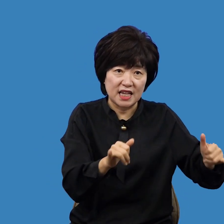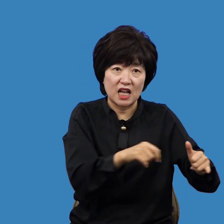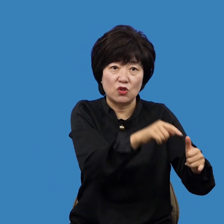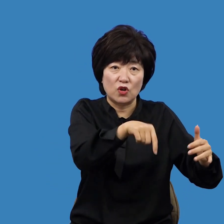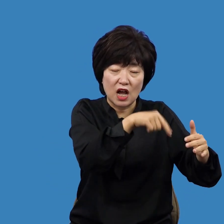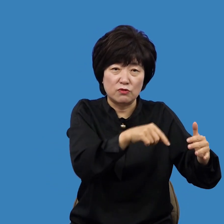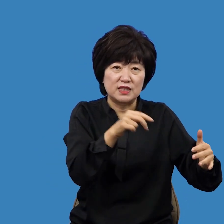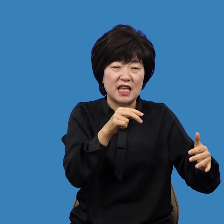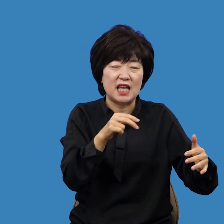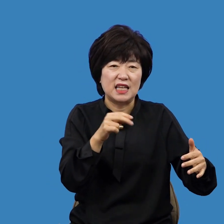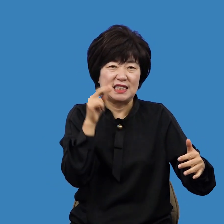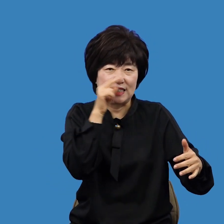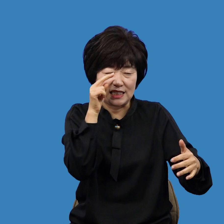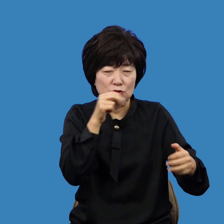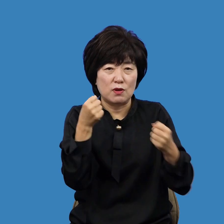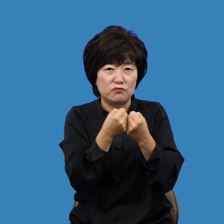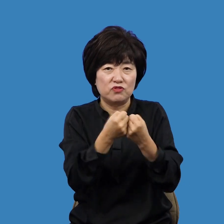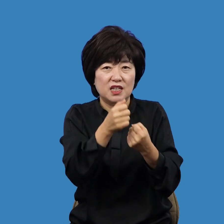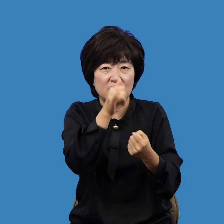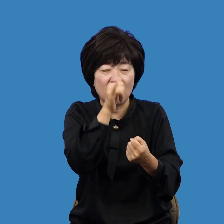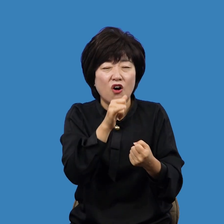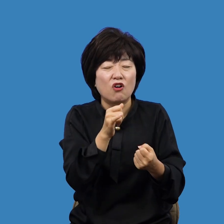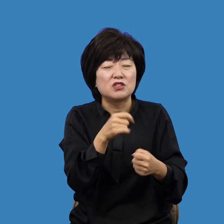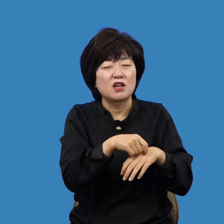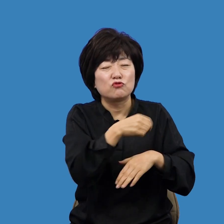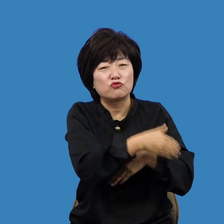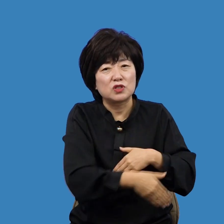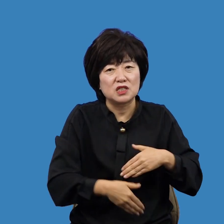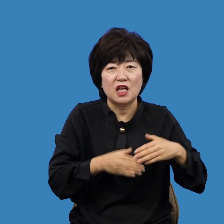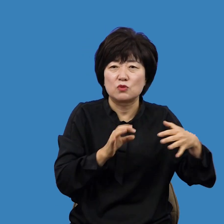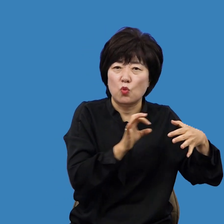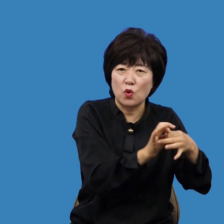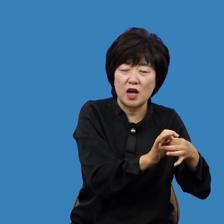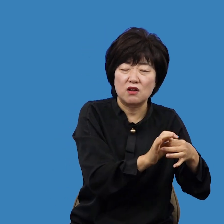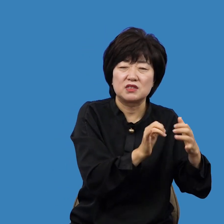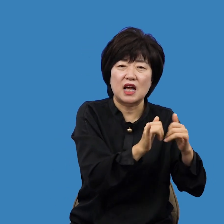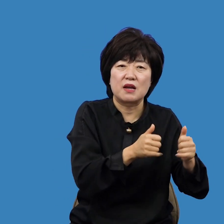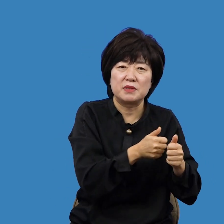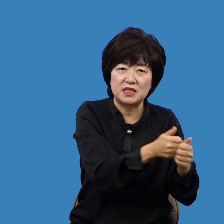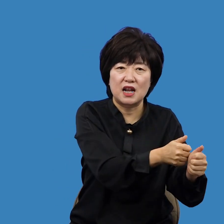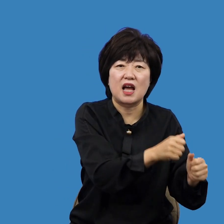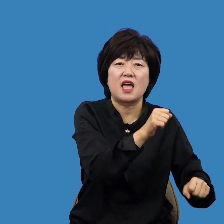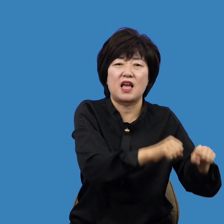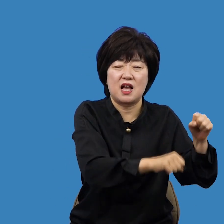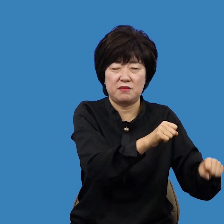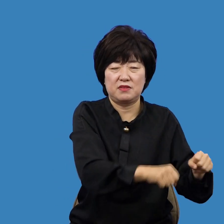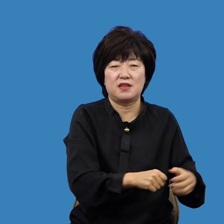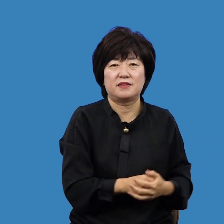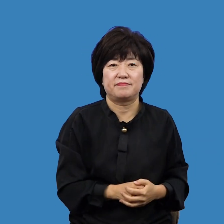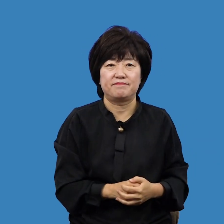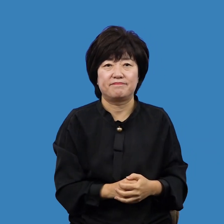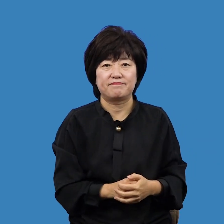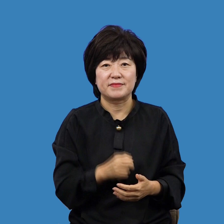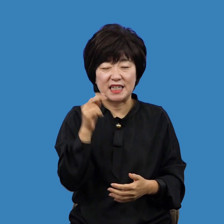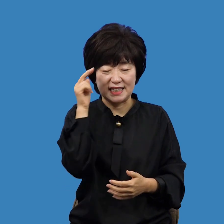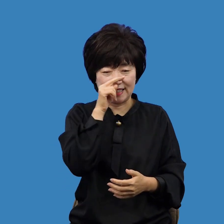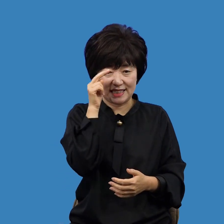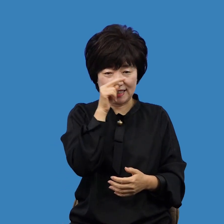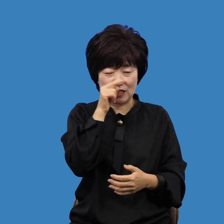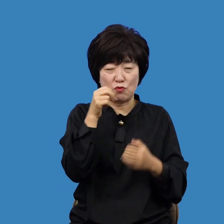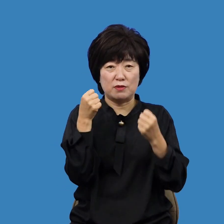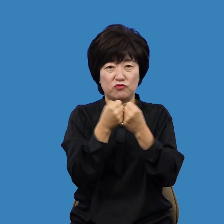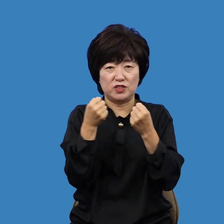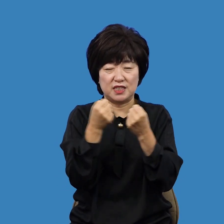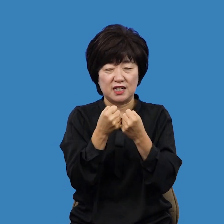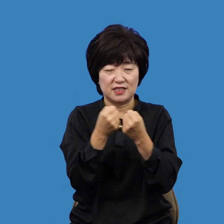가운데 시기와 분쟁이 있으니 어찌 육신에 속하여 사람을 따라 행함이 아니요. 아홉 번째 원리는 시기와 분쟁은 육에